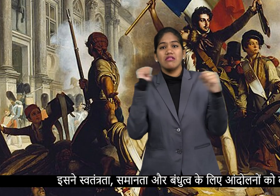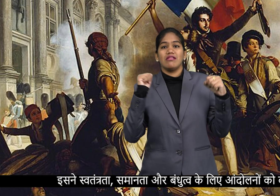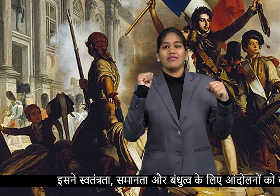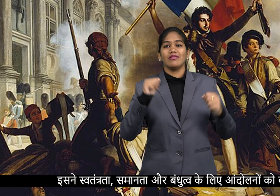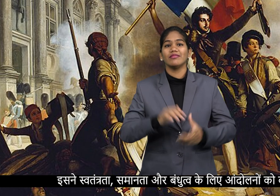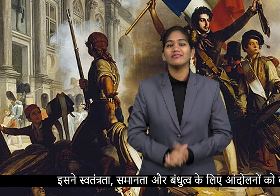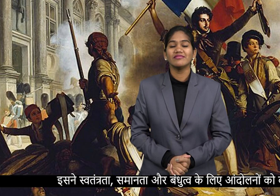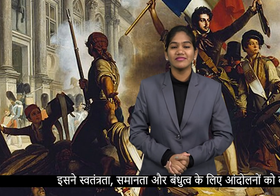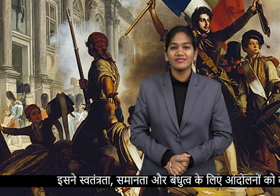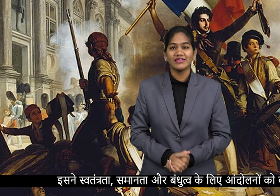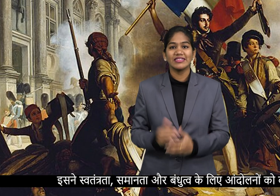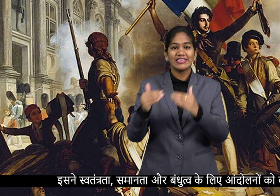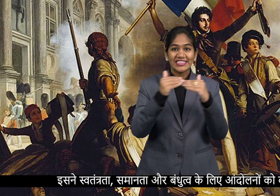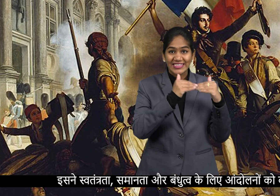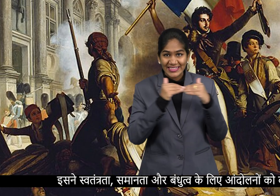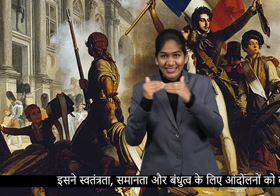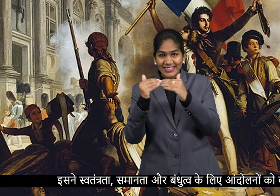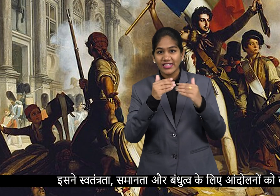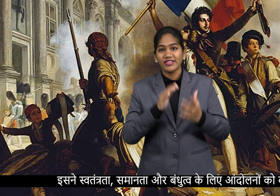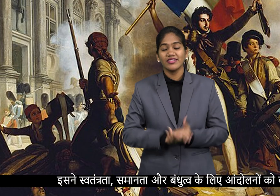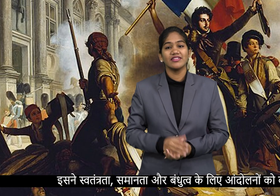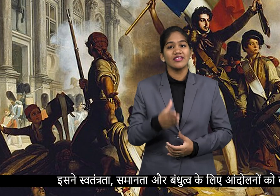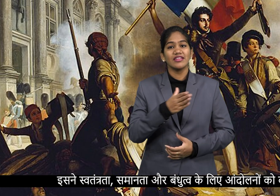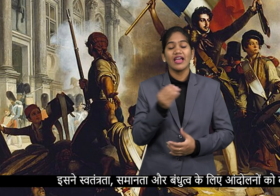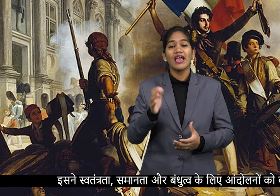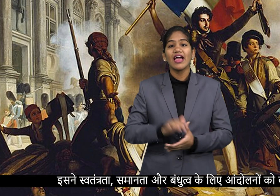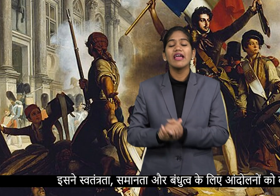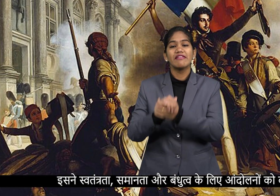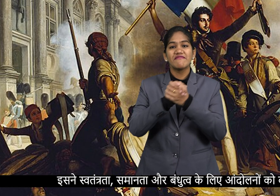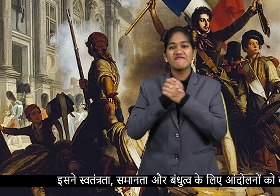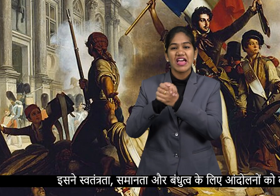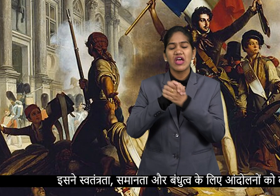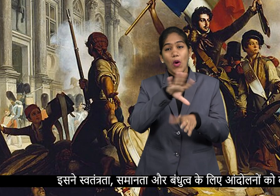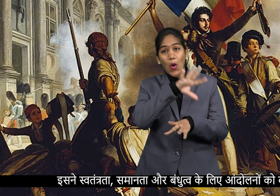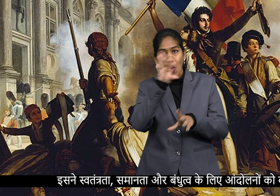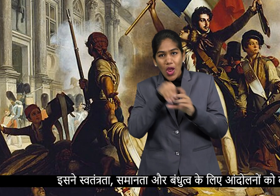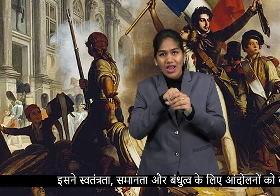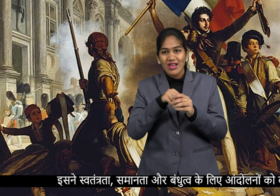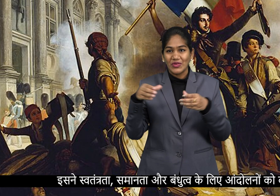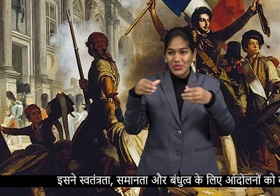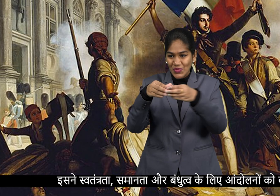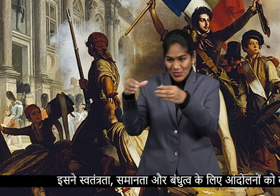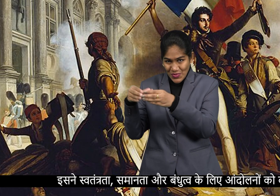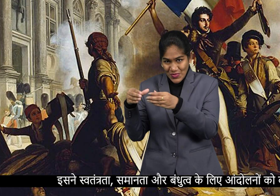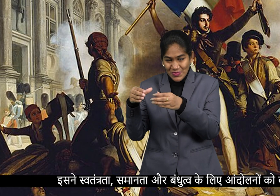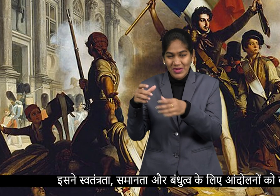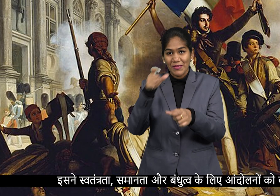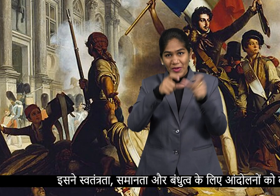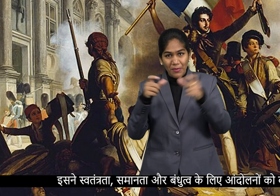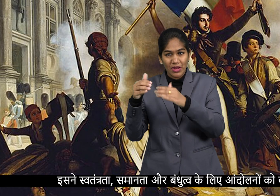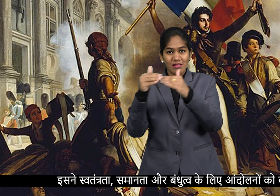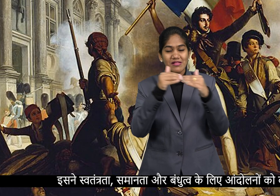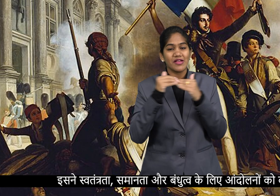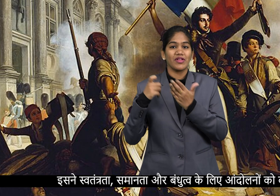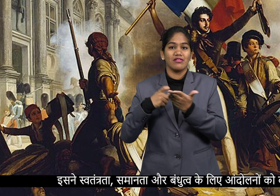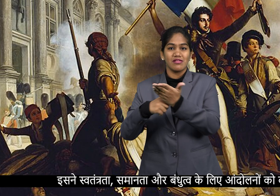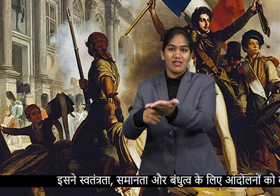समानता और बंधुत्व के लिए आंदोलनों को बढ़ावा दिया।